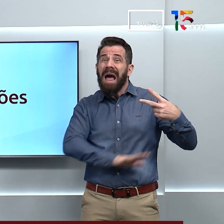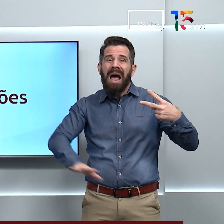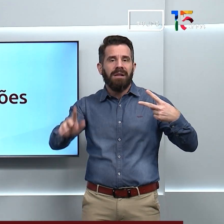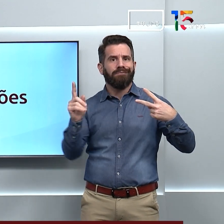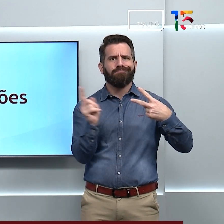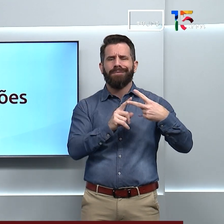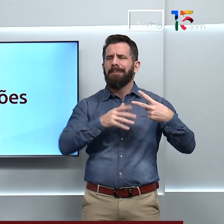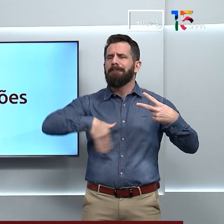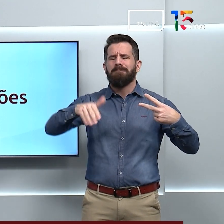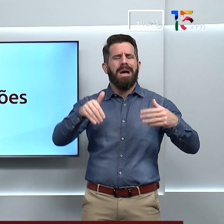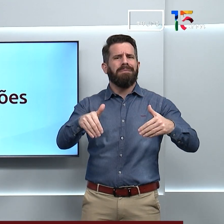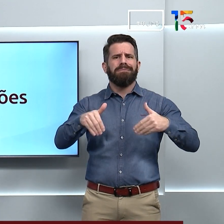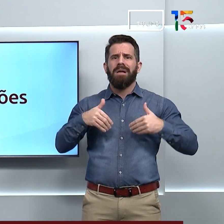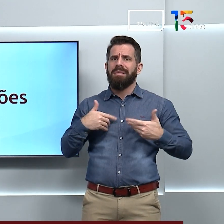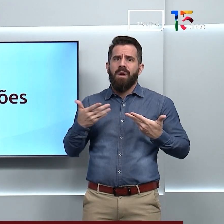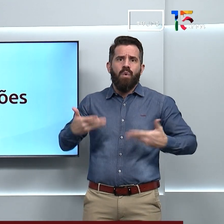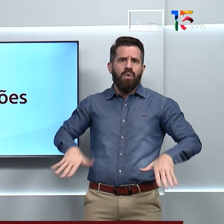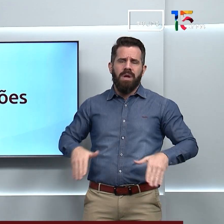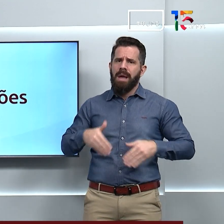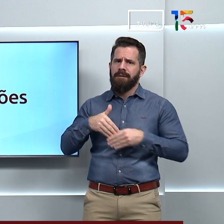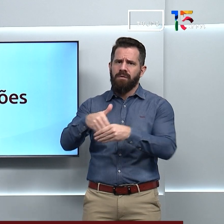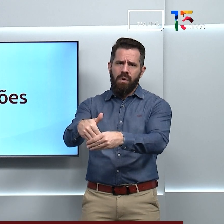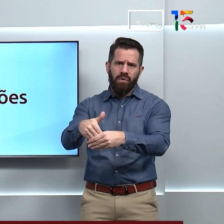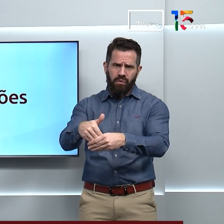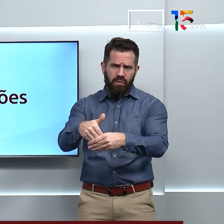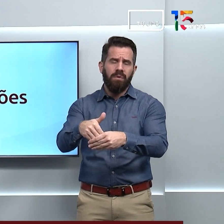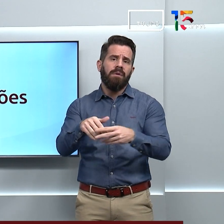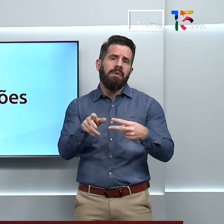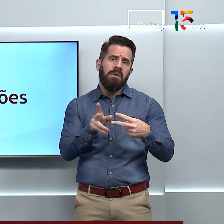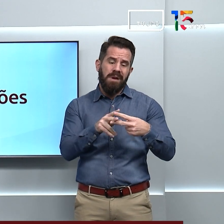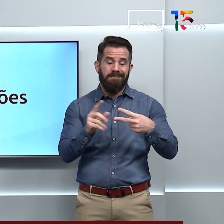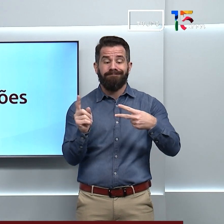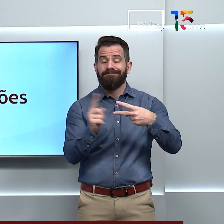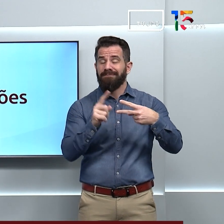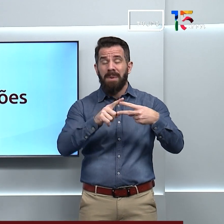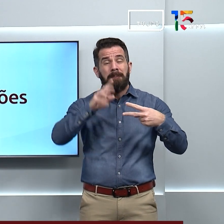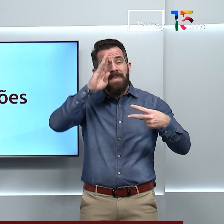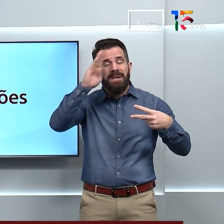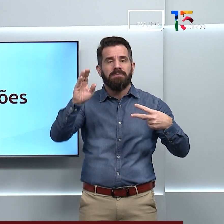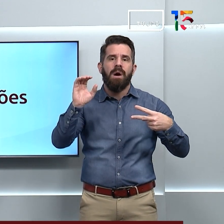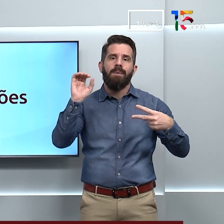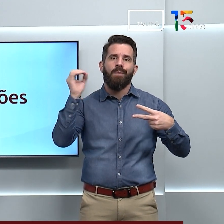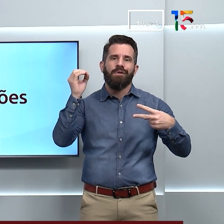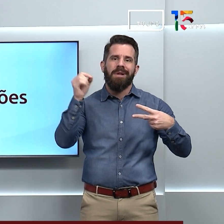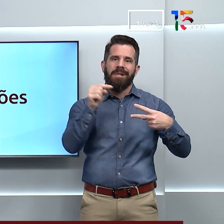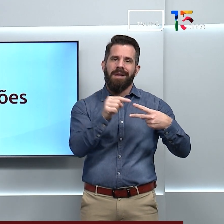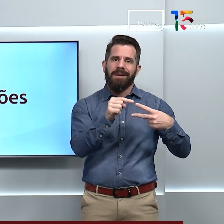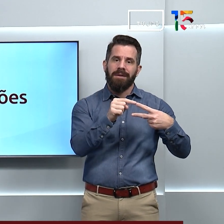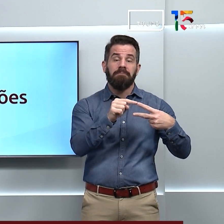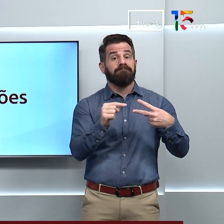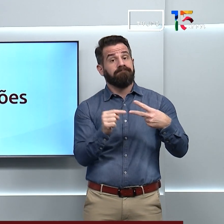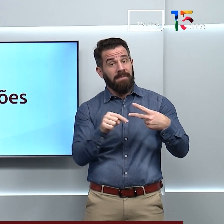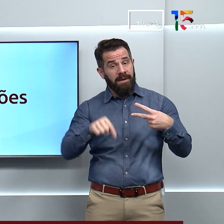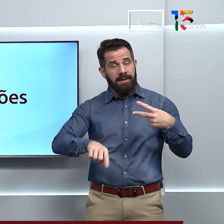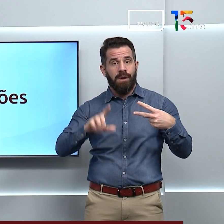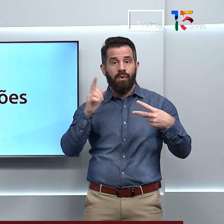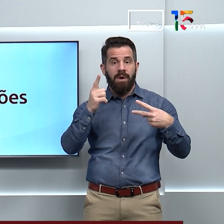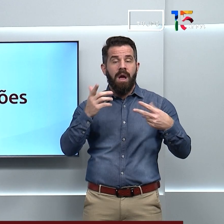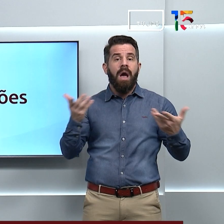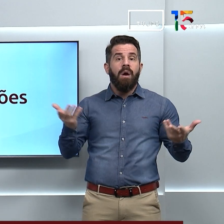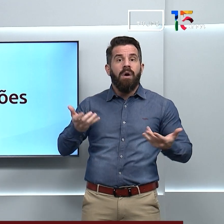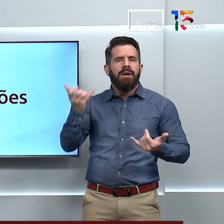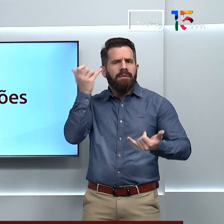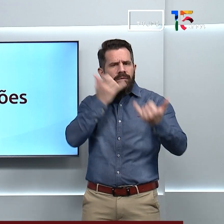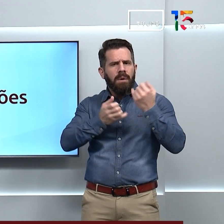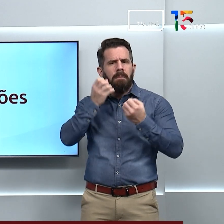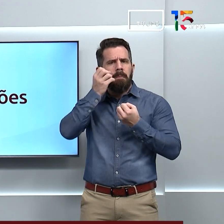que tiveram segundo turno, ficando atrás apenas de Porto Alegre, capital do Rio Grande do Sul. Bom, e a gente confere mais